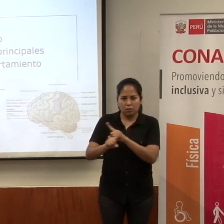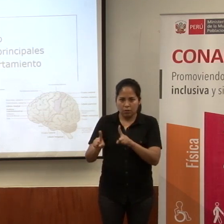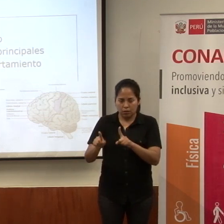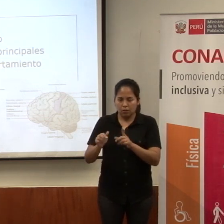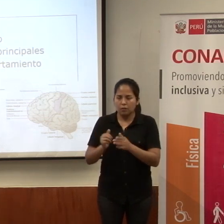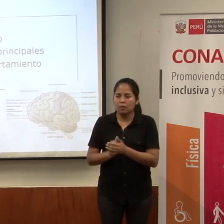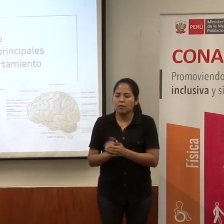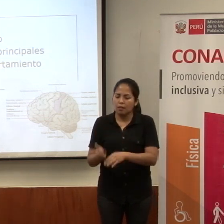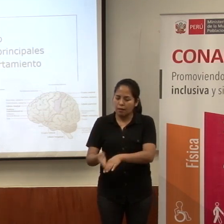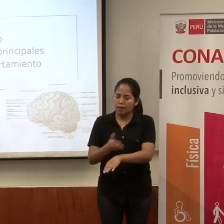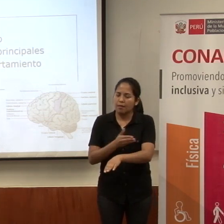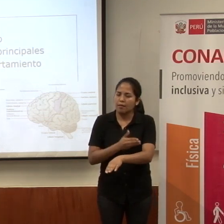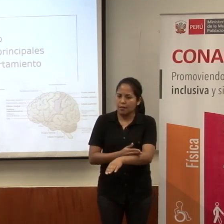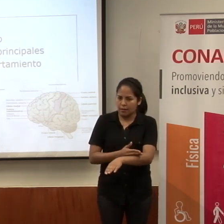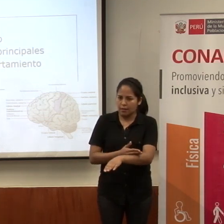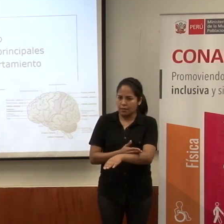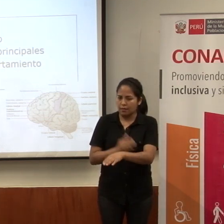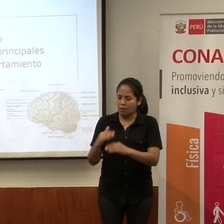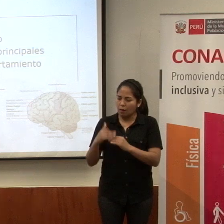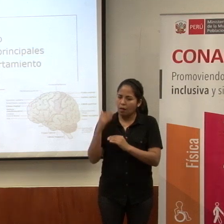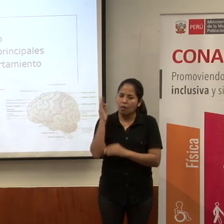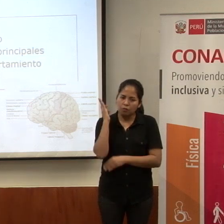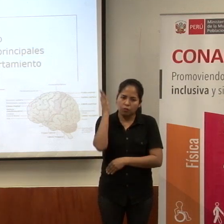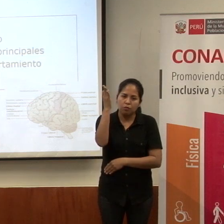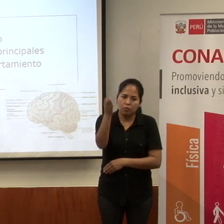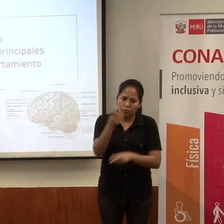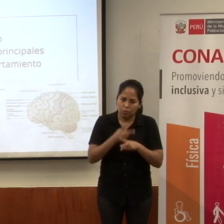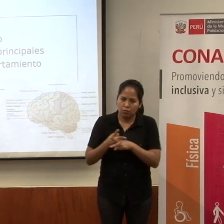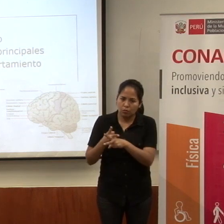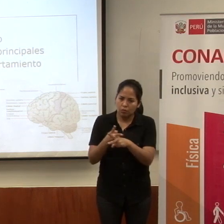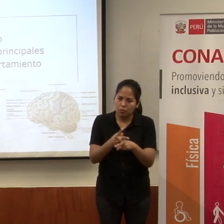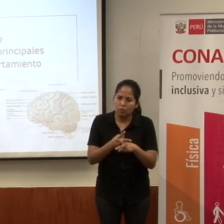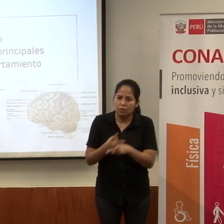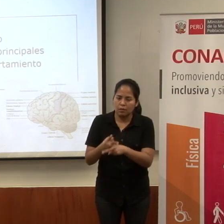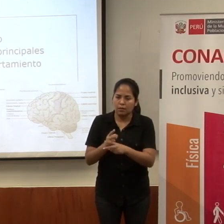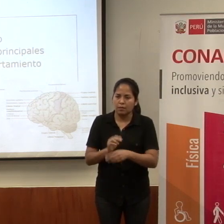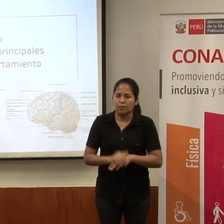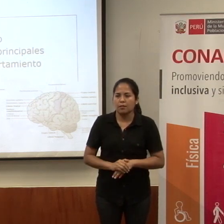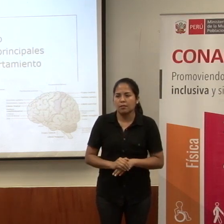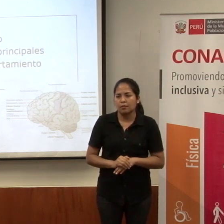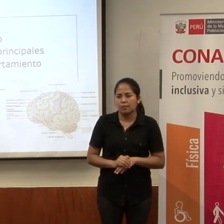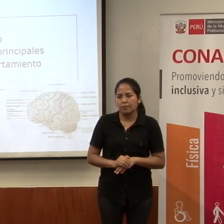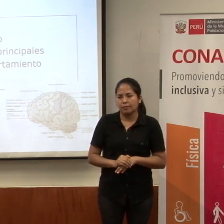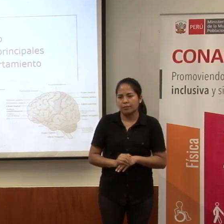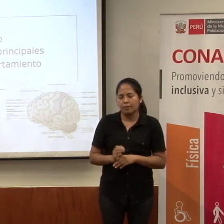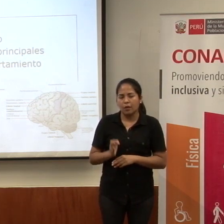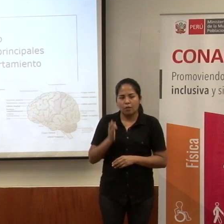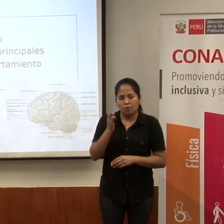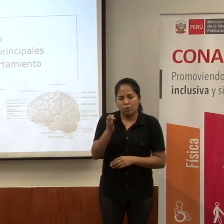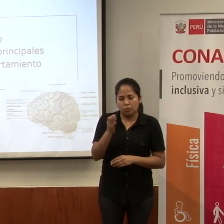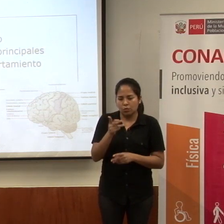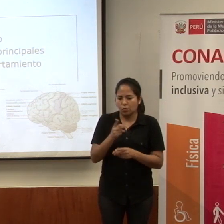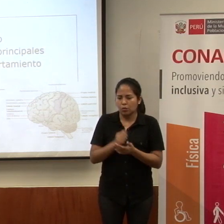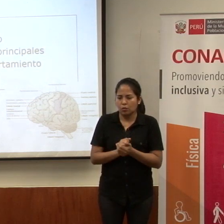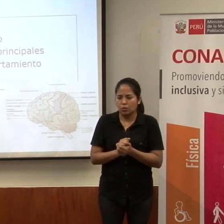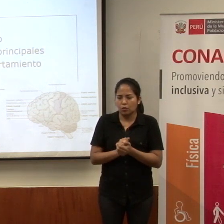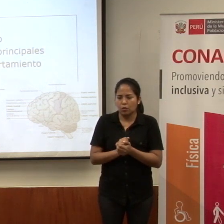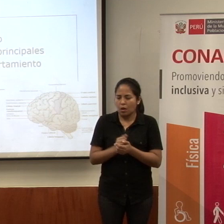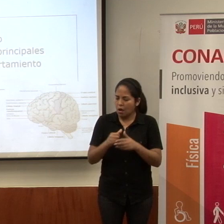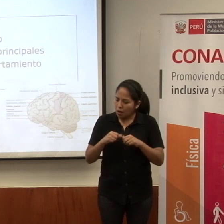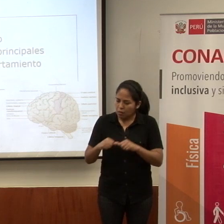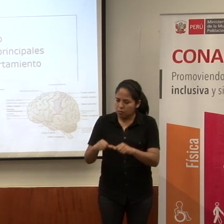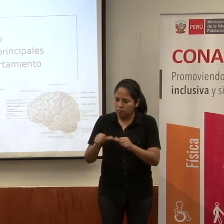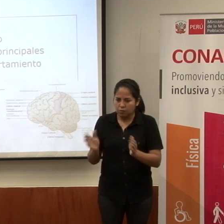etapa sea un daño mayor, ¿no es cierto?, que haga que lo que tengamos que hacer después para revertir, para hacer resiliencia a